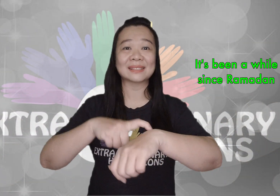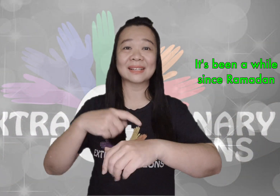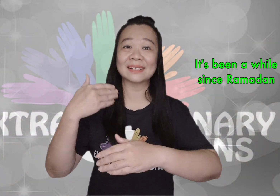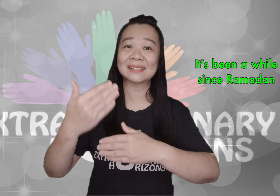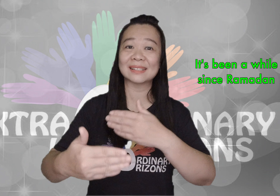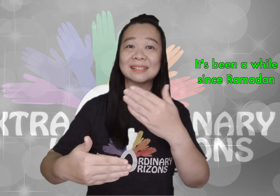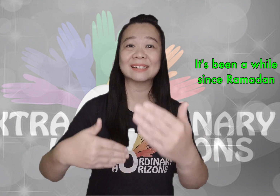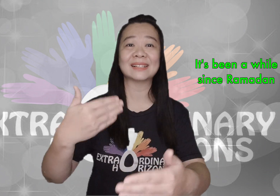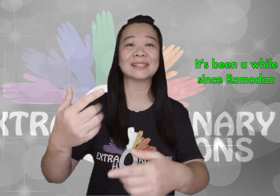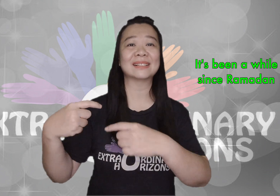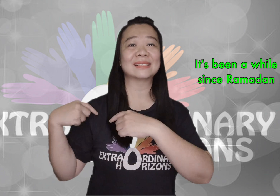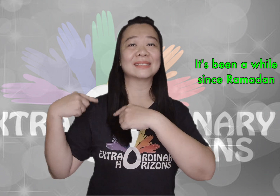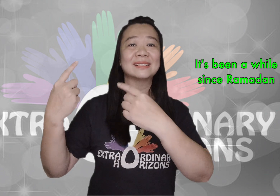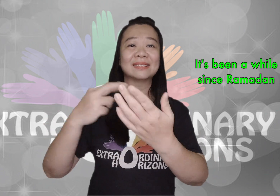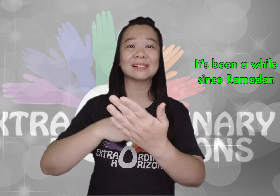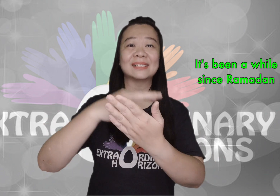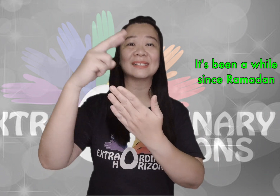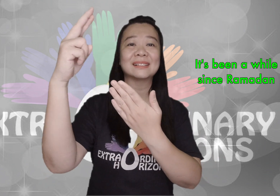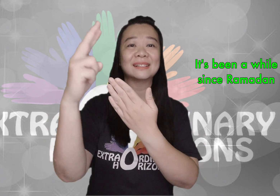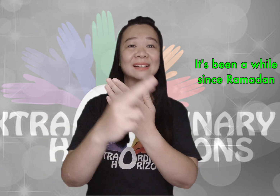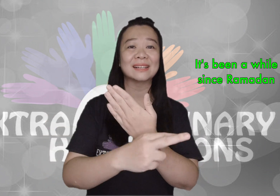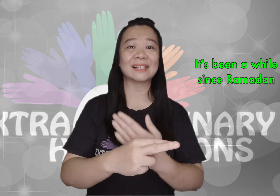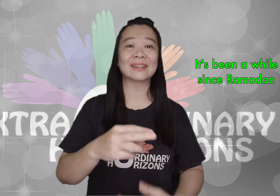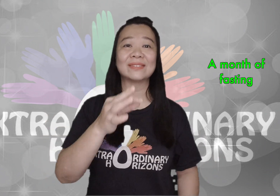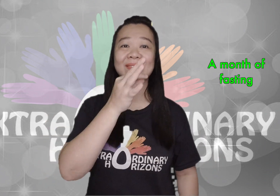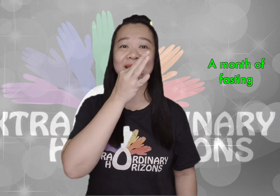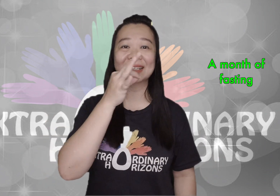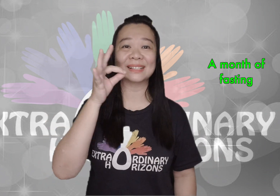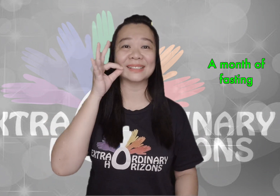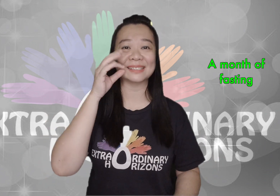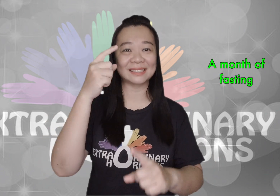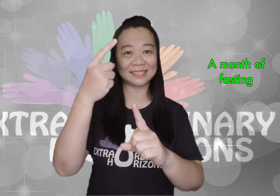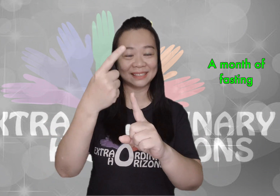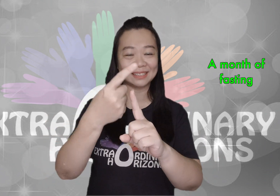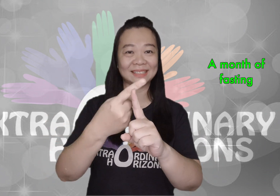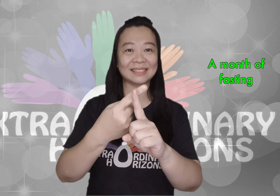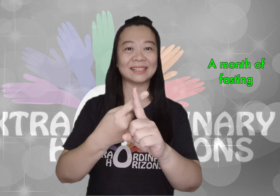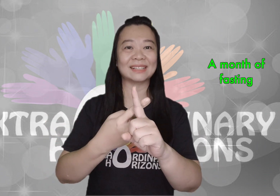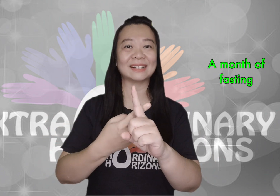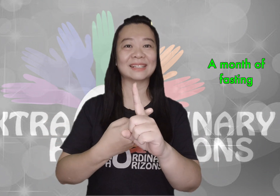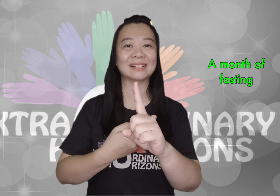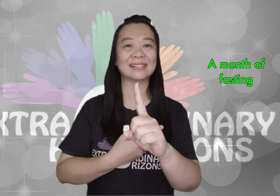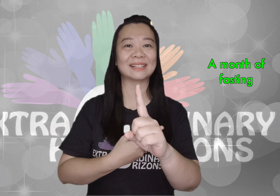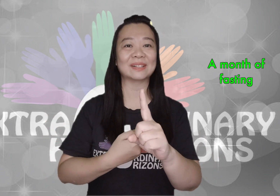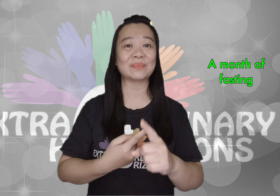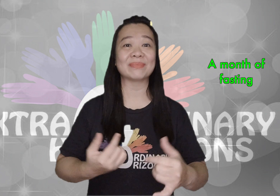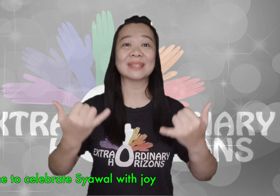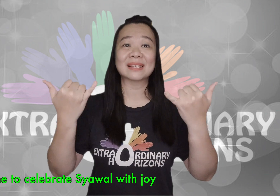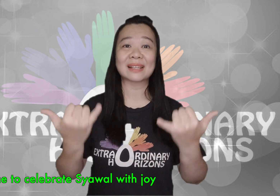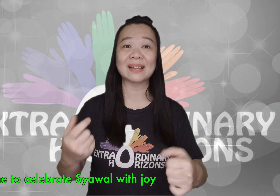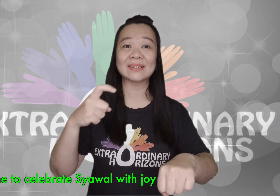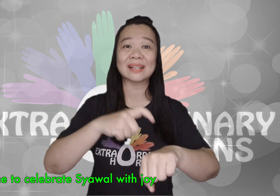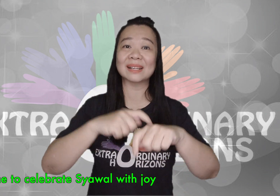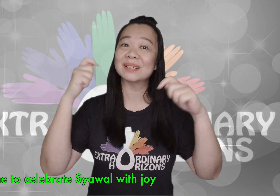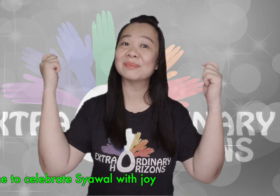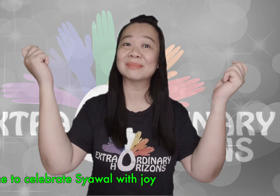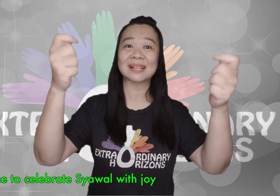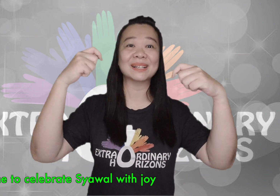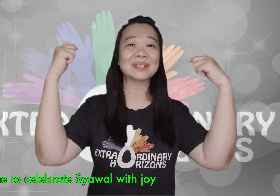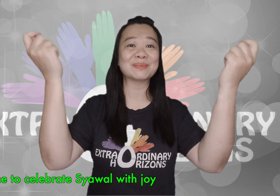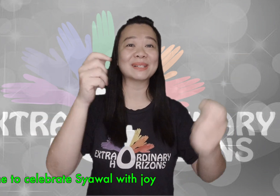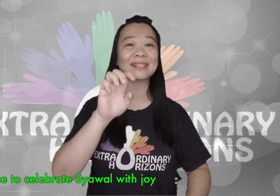Berlalulah sudah Ramadhan Sebulan berpuasa Tiba